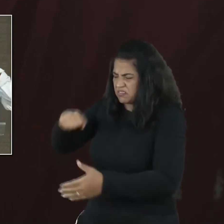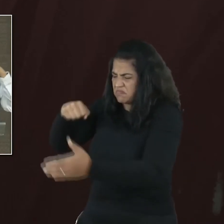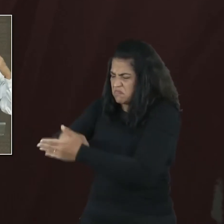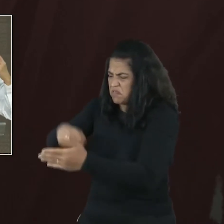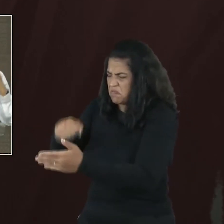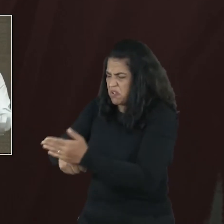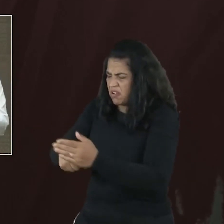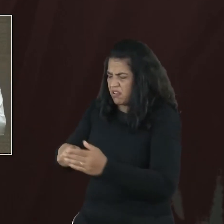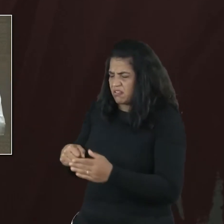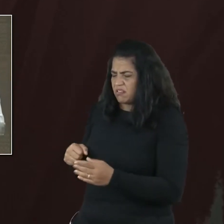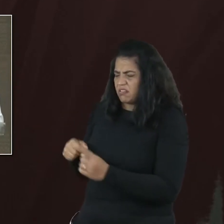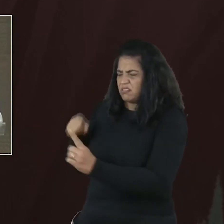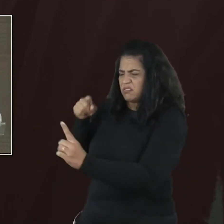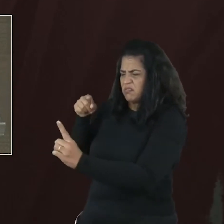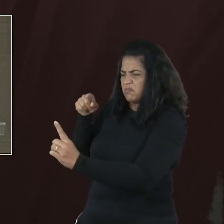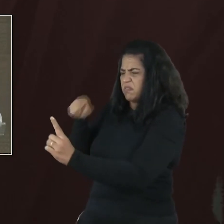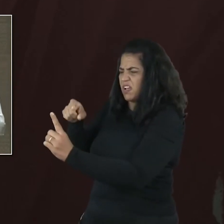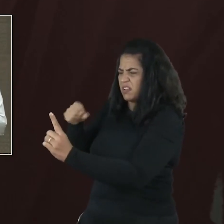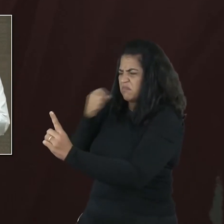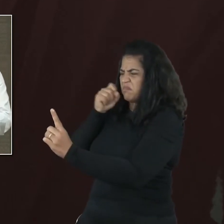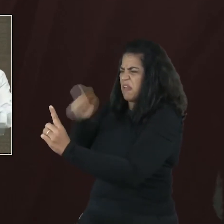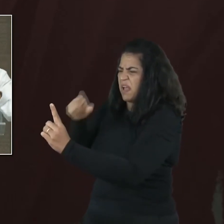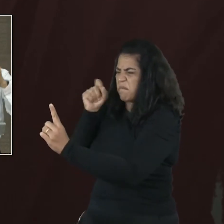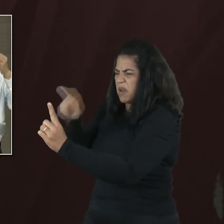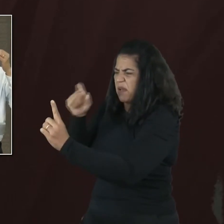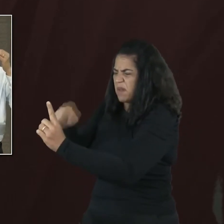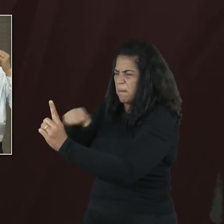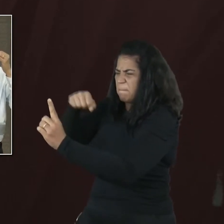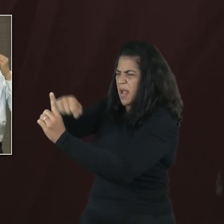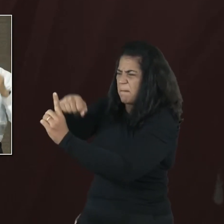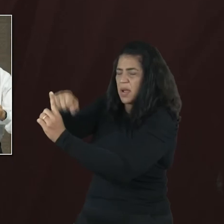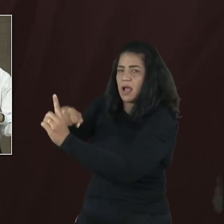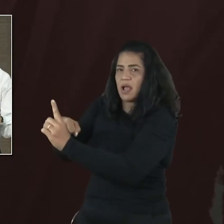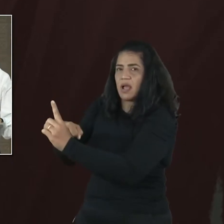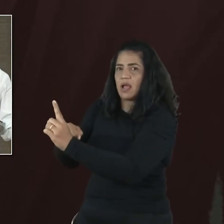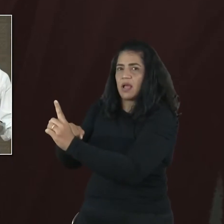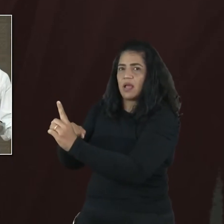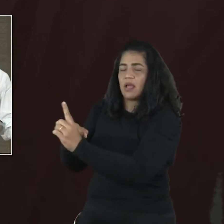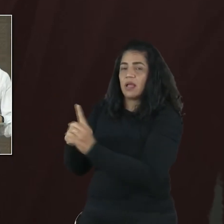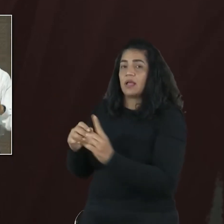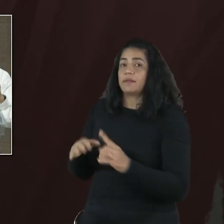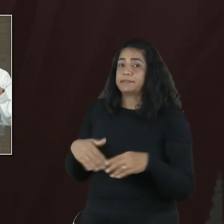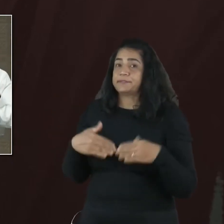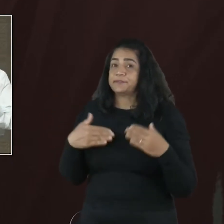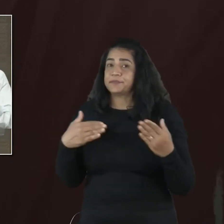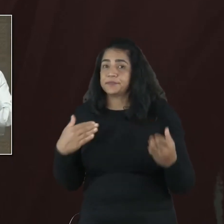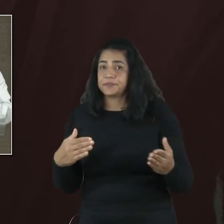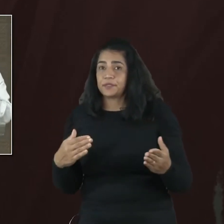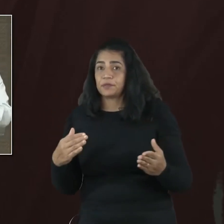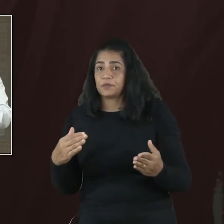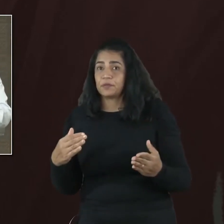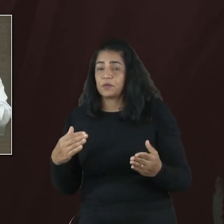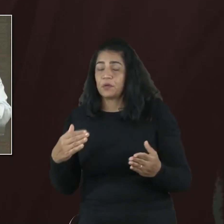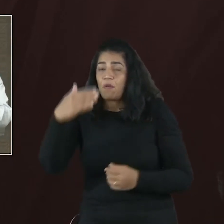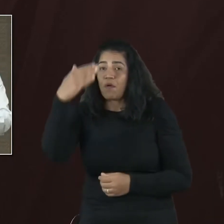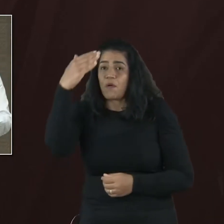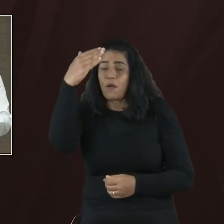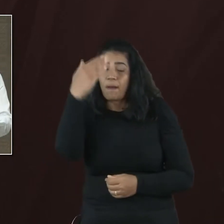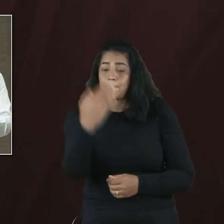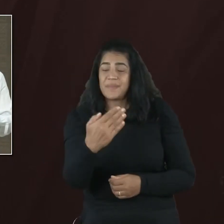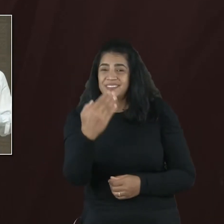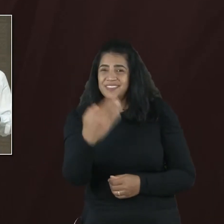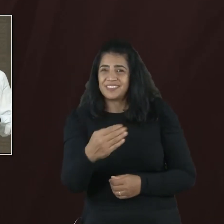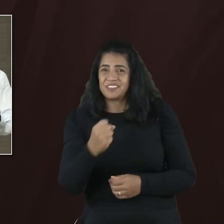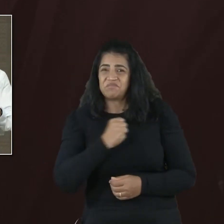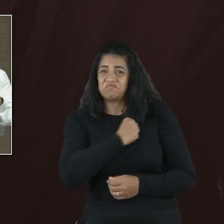meio desse tumulto apareceu, né, o comandante. Esse comandante era o comandante da